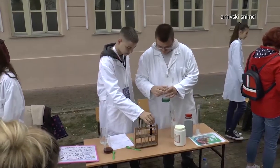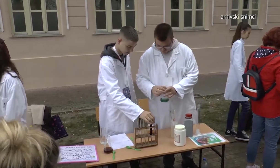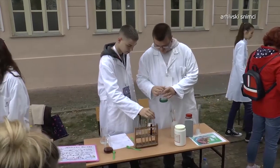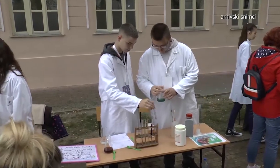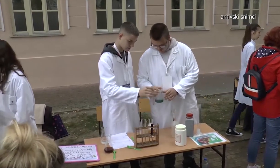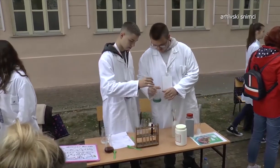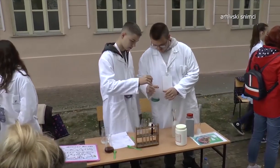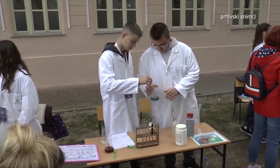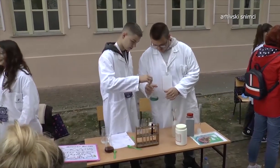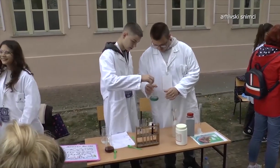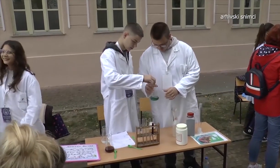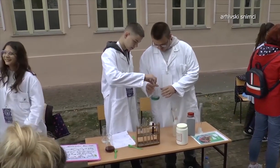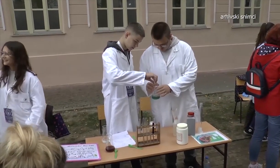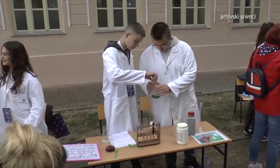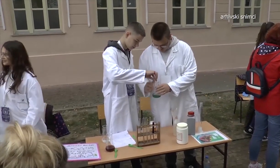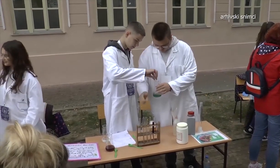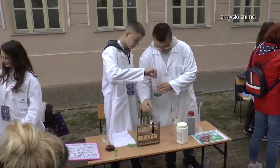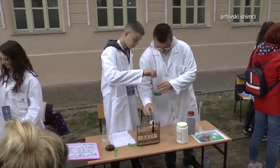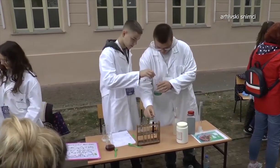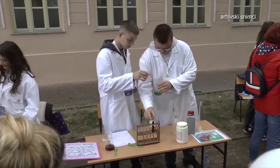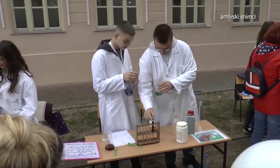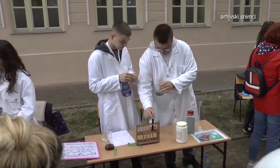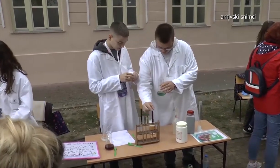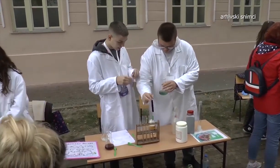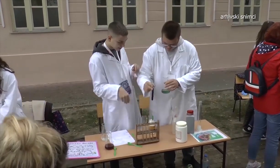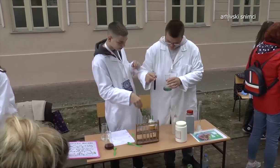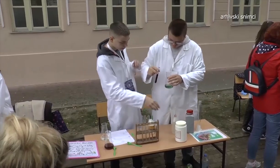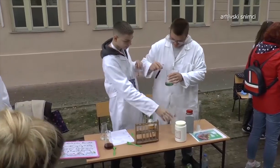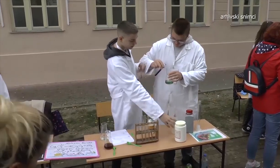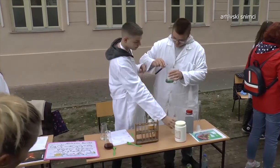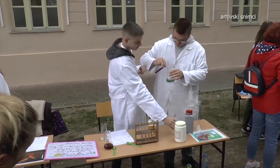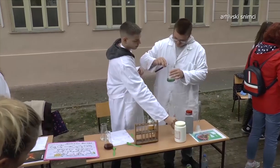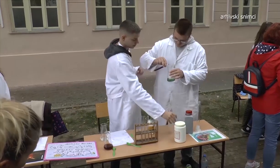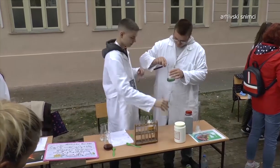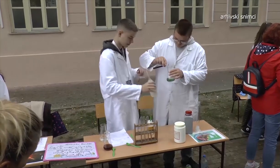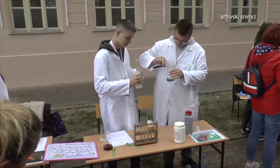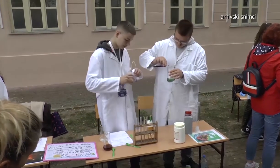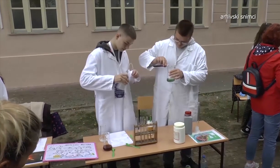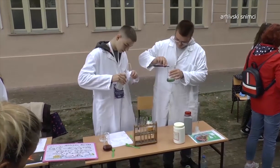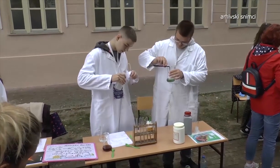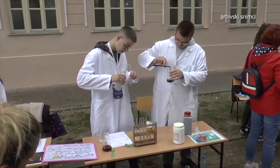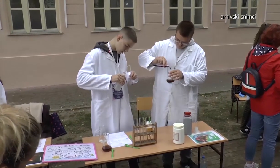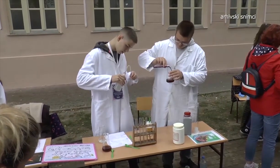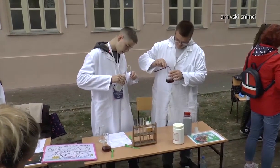Ifjúsági Titkárság, Óbecse Község Ifjúsági Irodája és óbecsei vállalkozók támogatták a fesztivált.